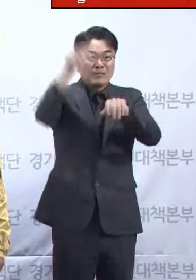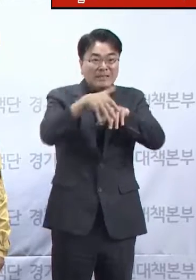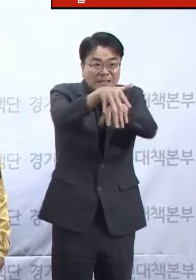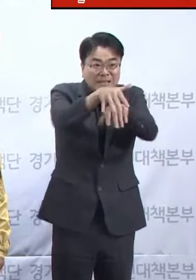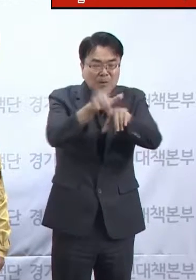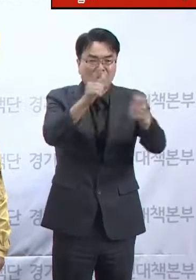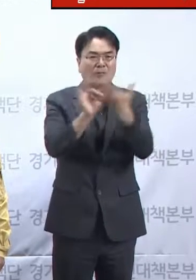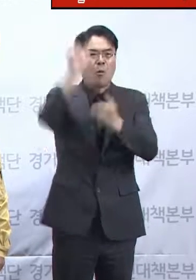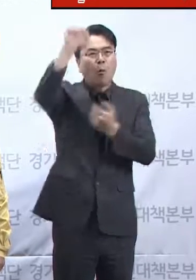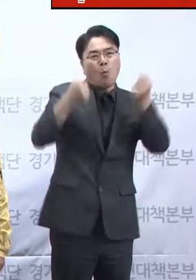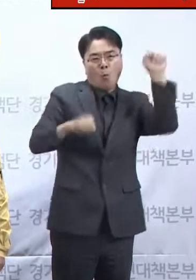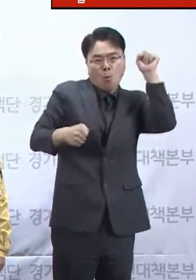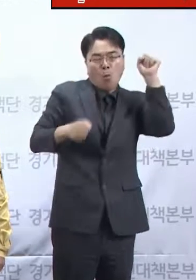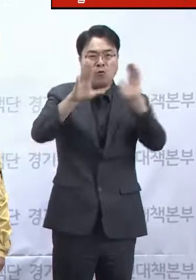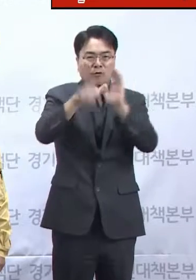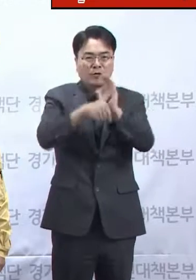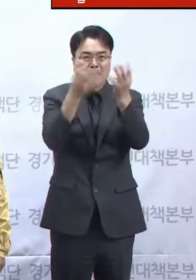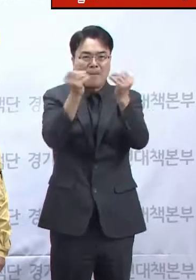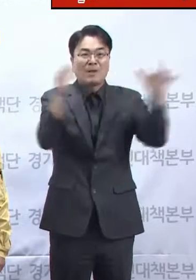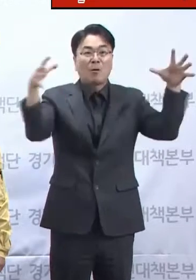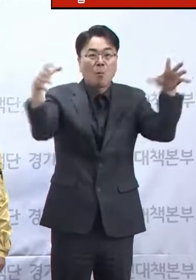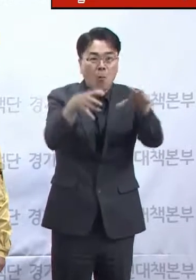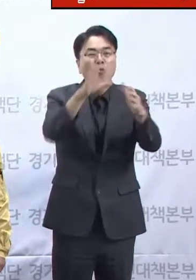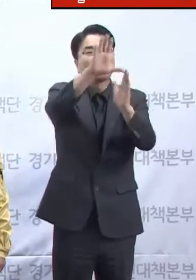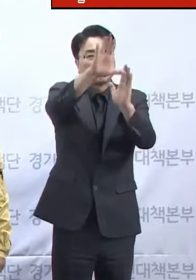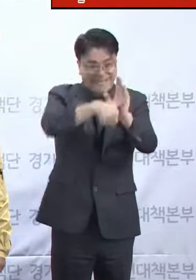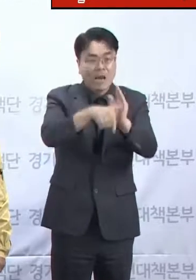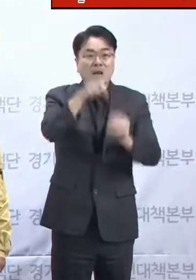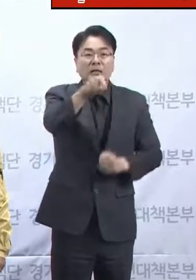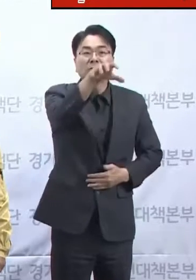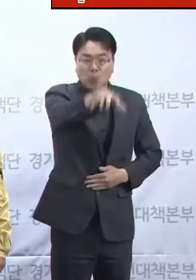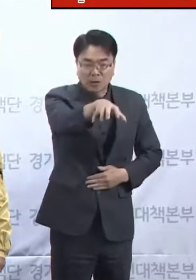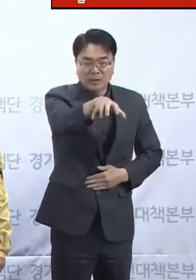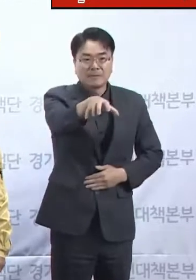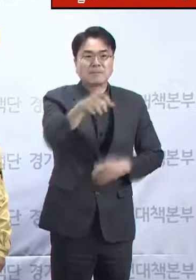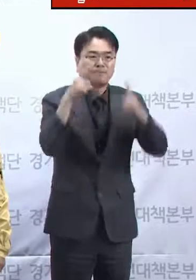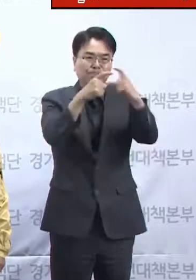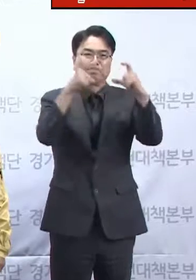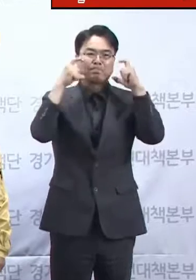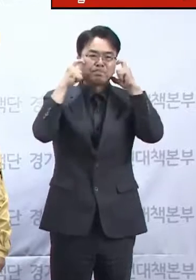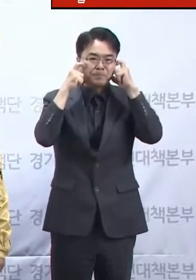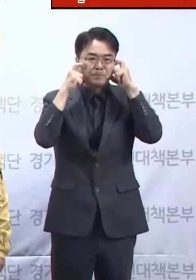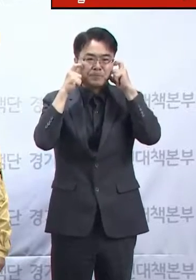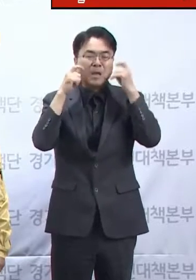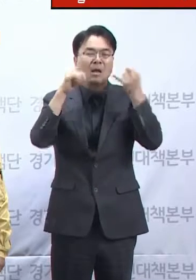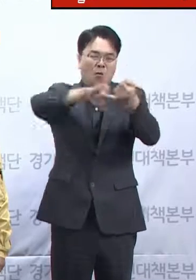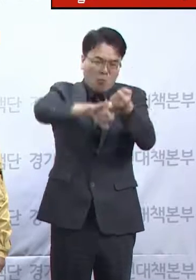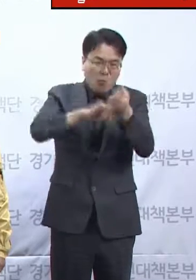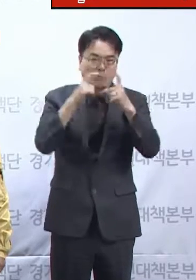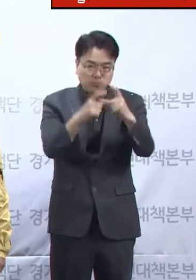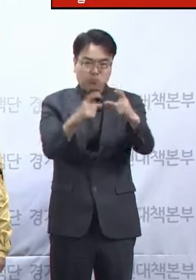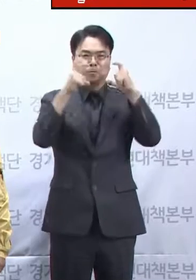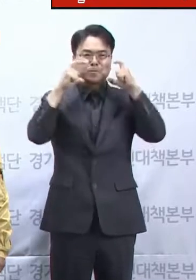공연과 같은 다중이 집합하는 장소에 한하여 마스크 착용을